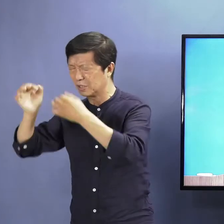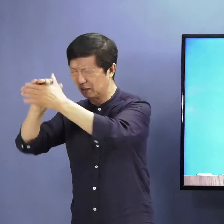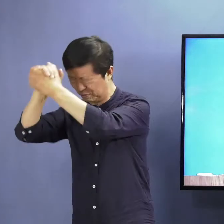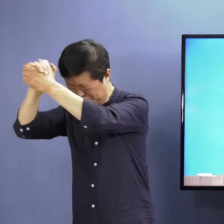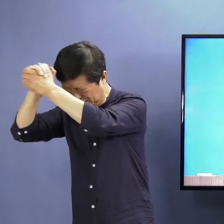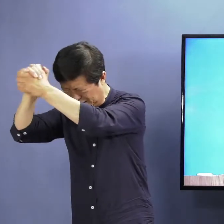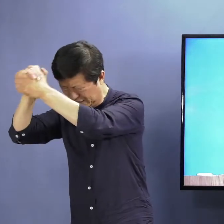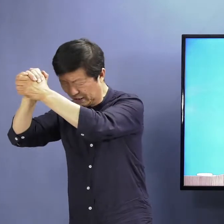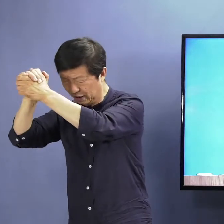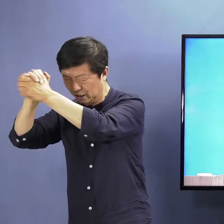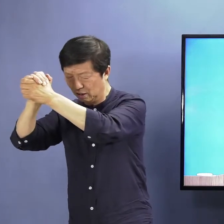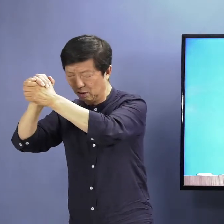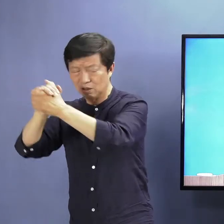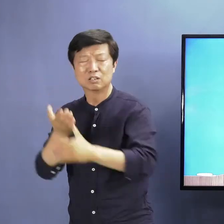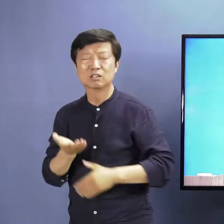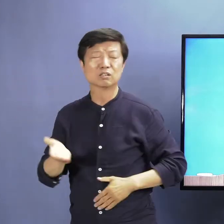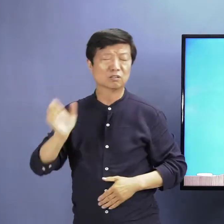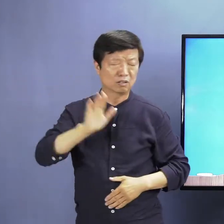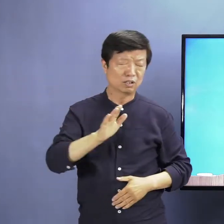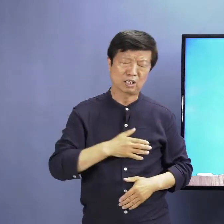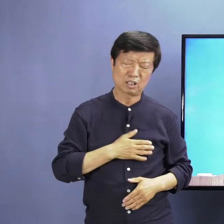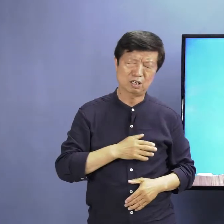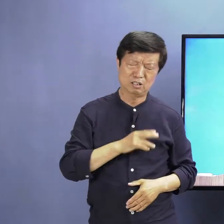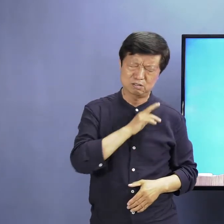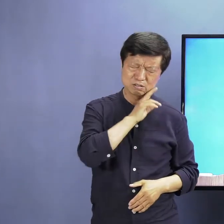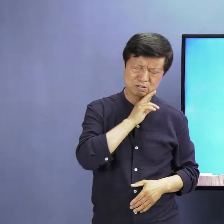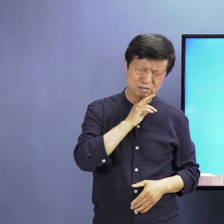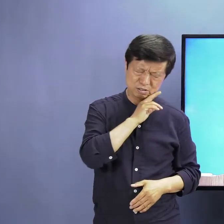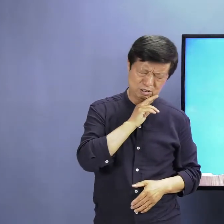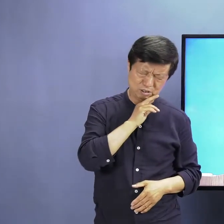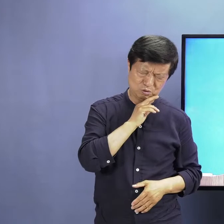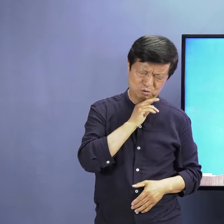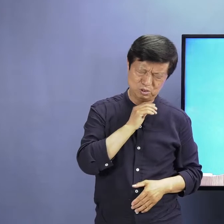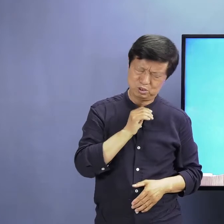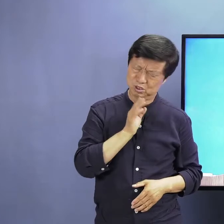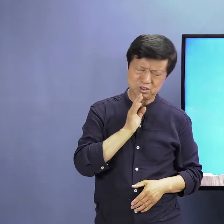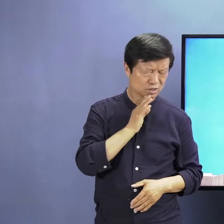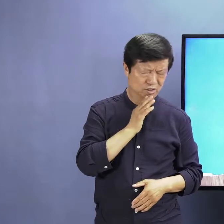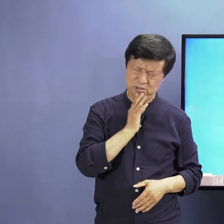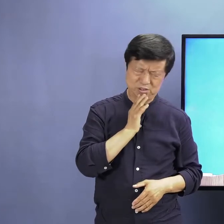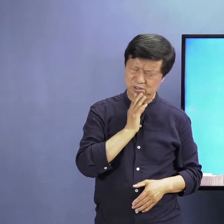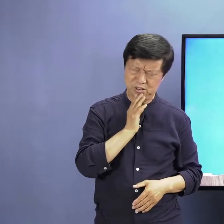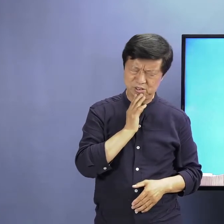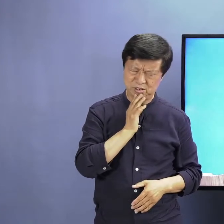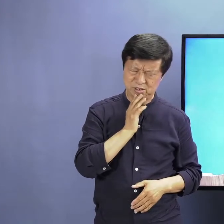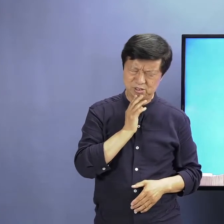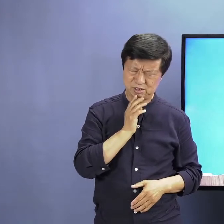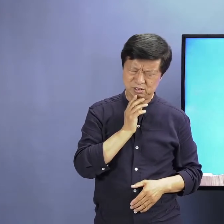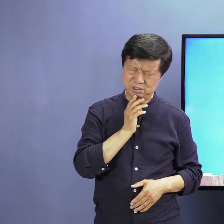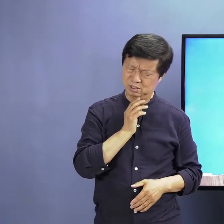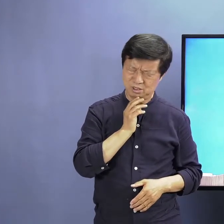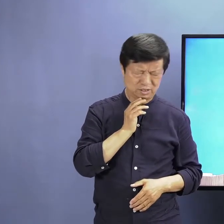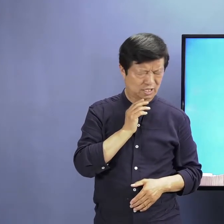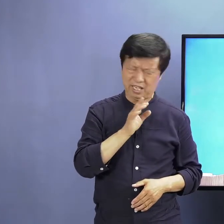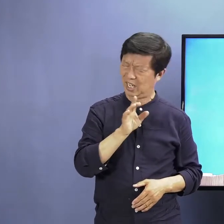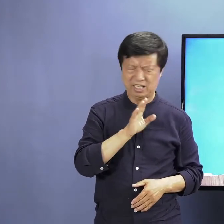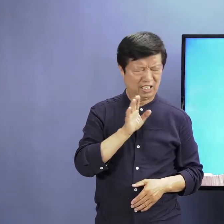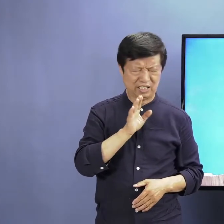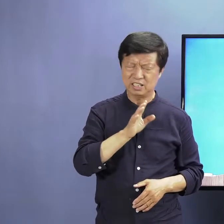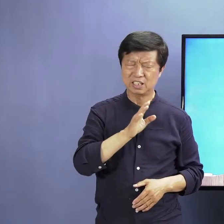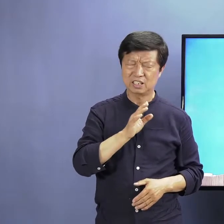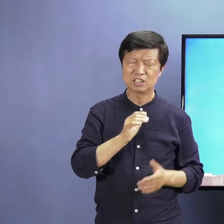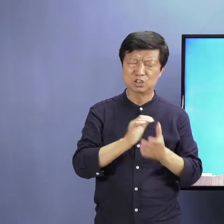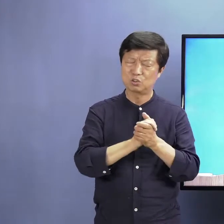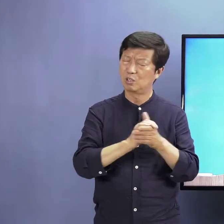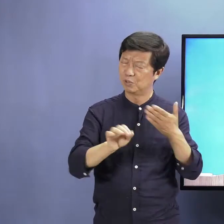거예요. 그게 세게 말한다고 해서 열정이 있는 거 아니에요. 기도할 때 사람들은 그냥, 우리나라 사람은 특히 통성기도하다 보니까 막 큰 소리 하면 다 열정이